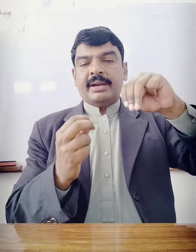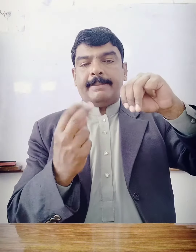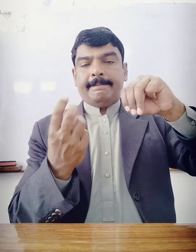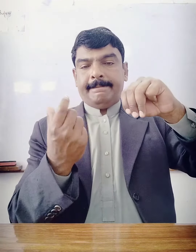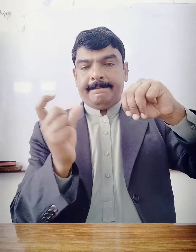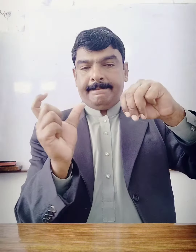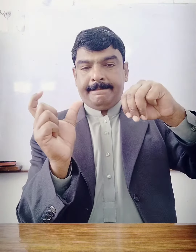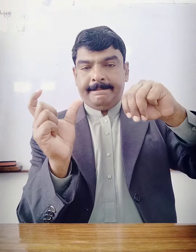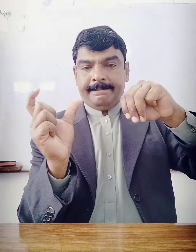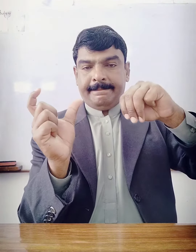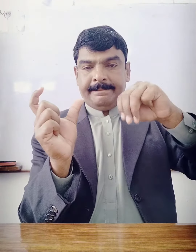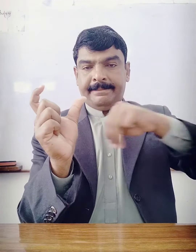मुहर्रम,